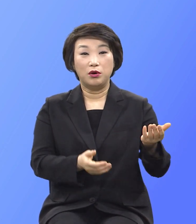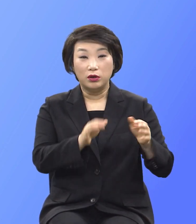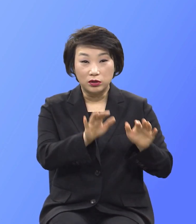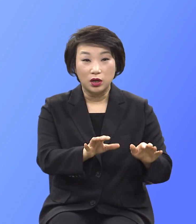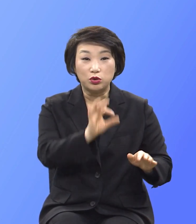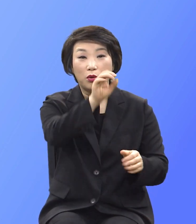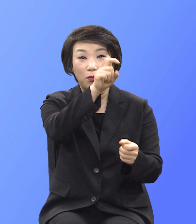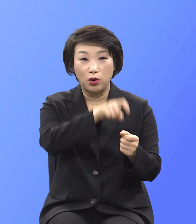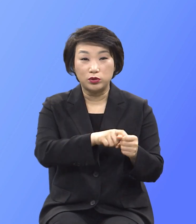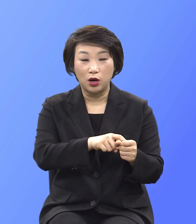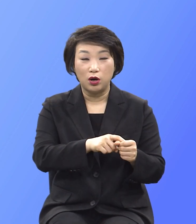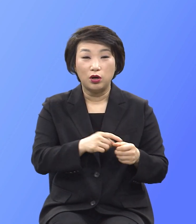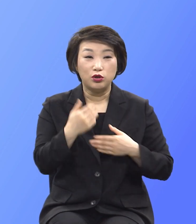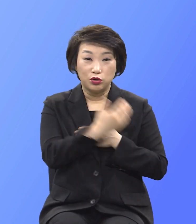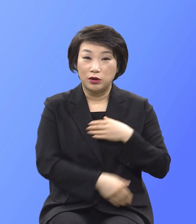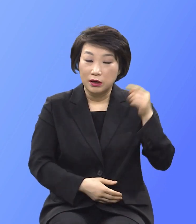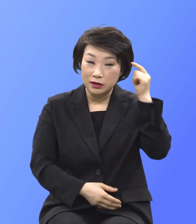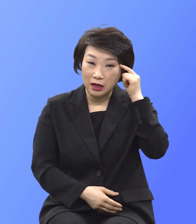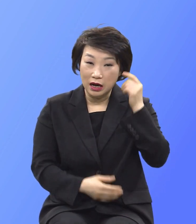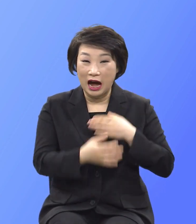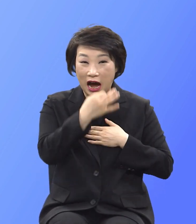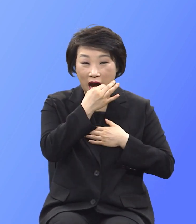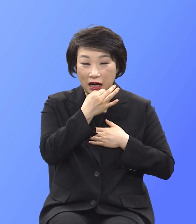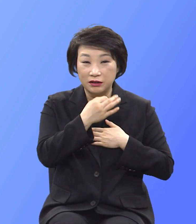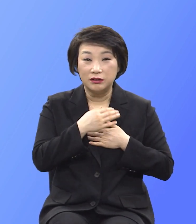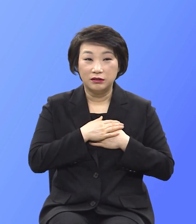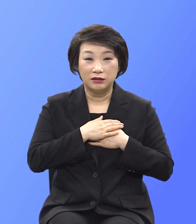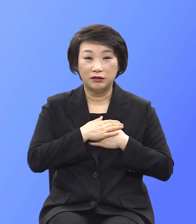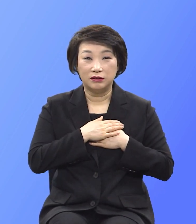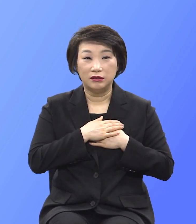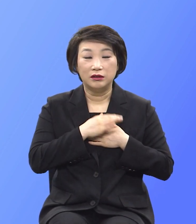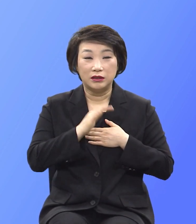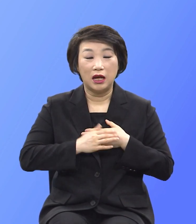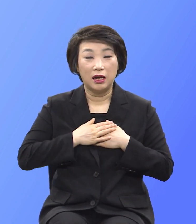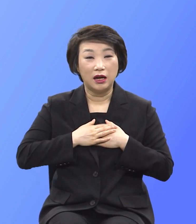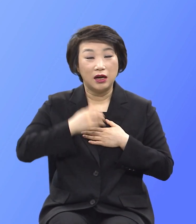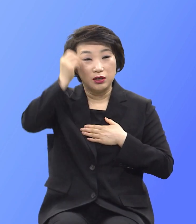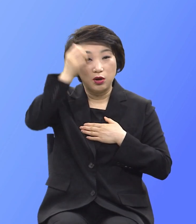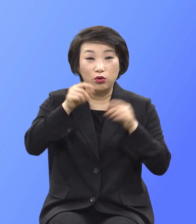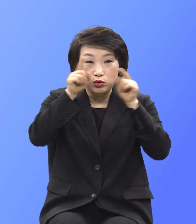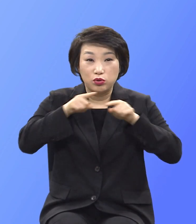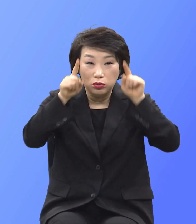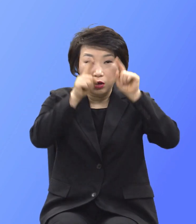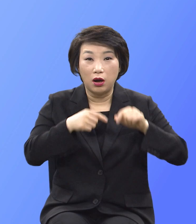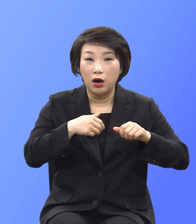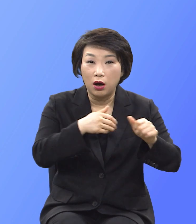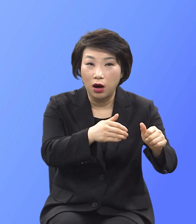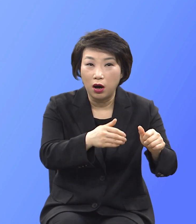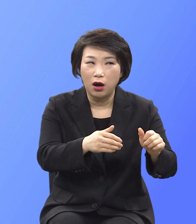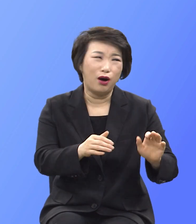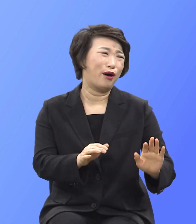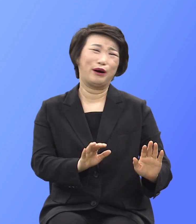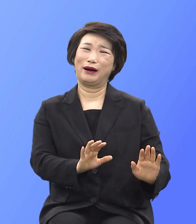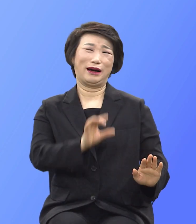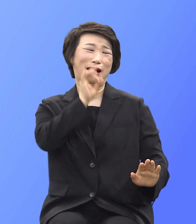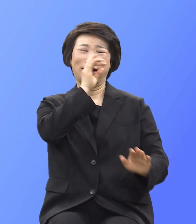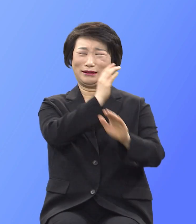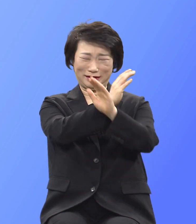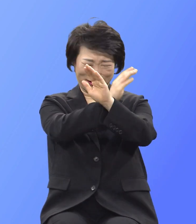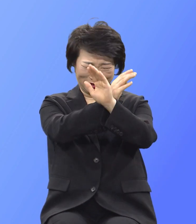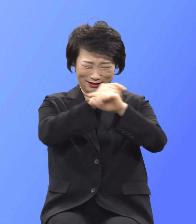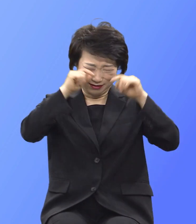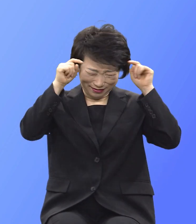때문에 육신의 생각, 욕심의 생각으로 내 영혼을 지옥 보낸다는 것은